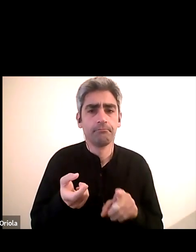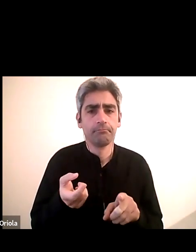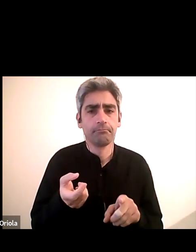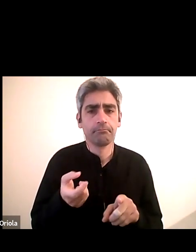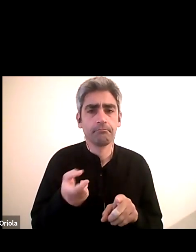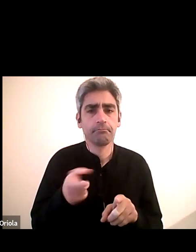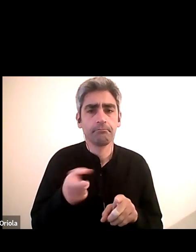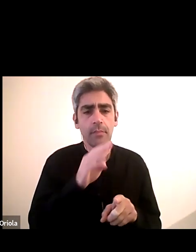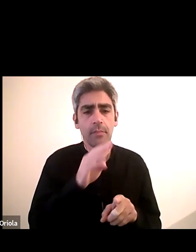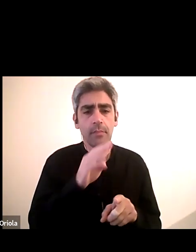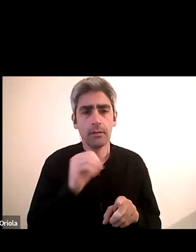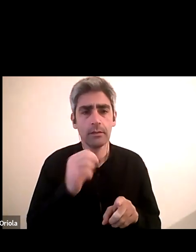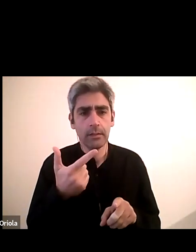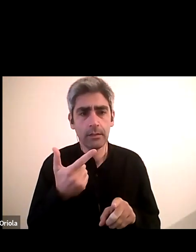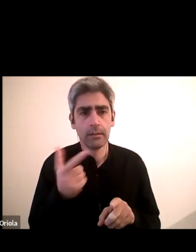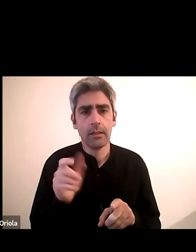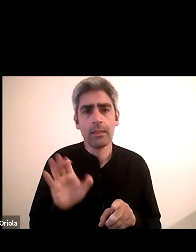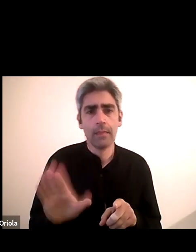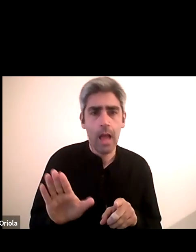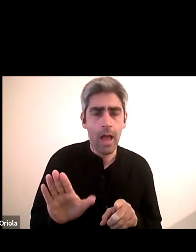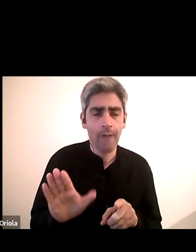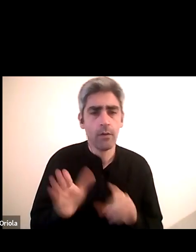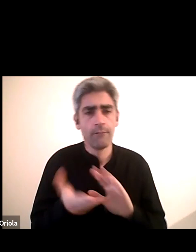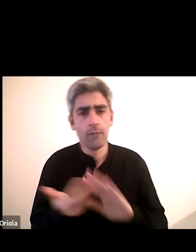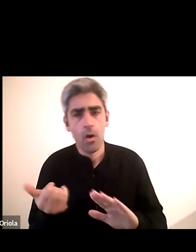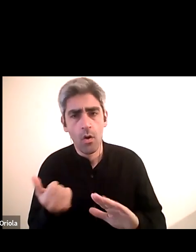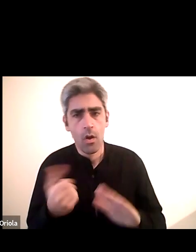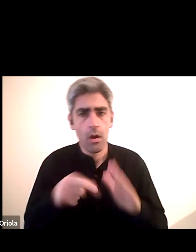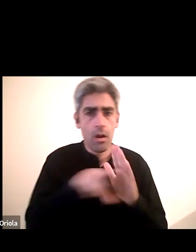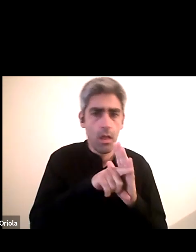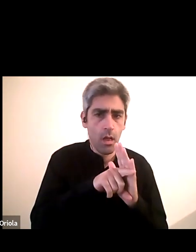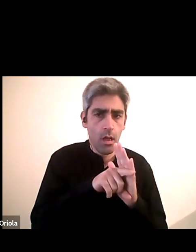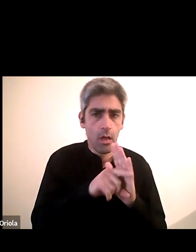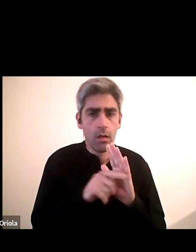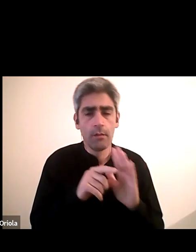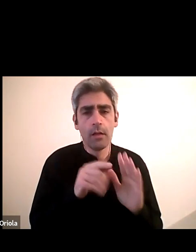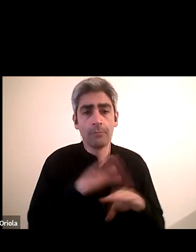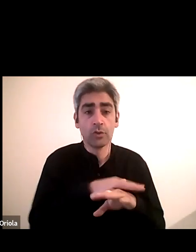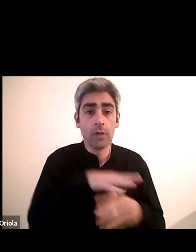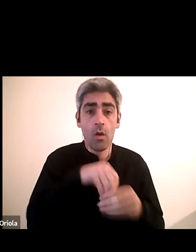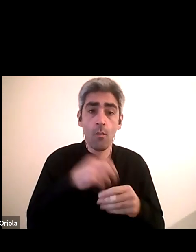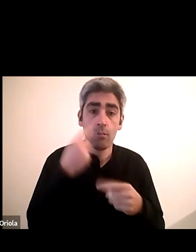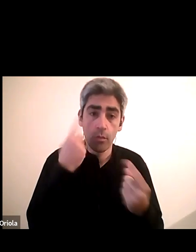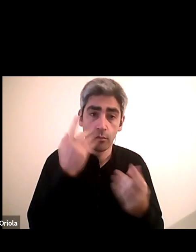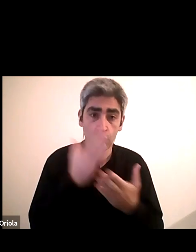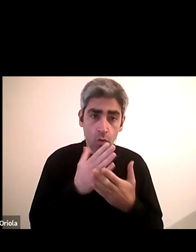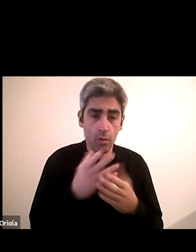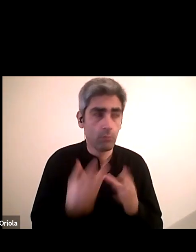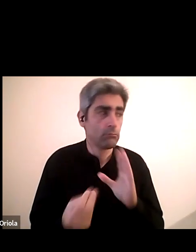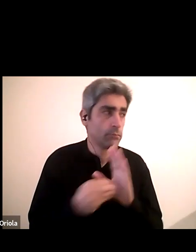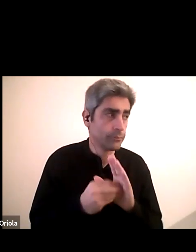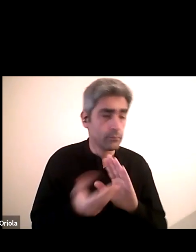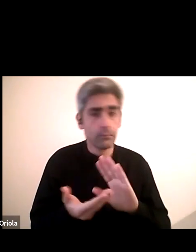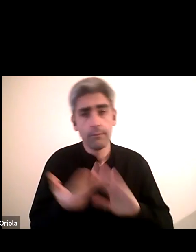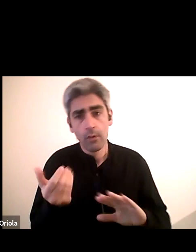a SST ora constava, ora desaparecia da legislação, a SST na administração pública ora constava, ora desaparecia